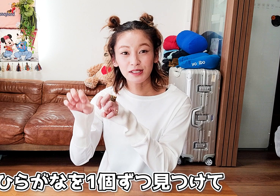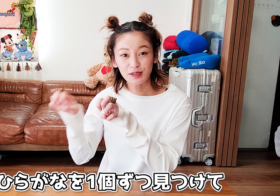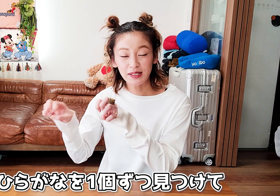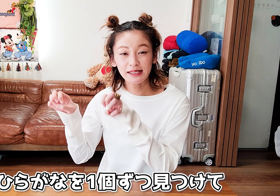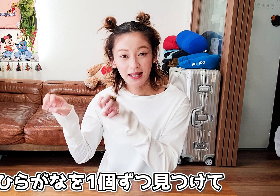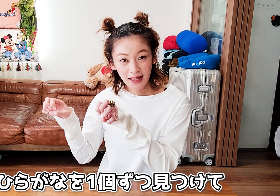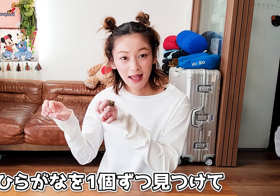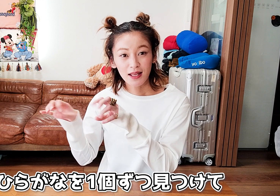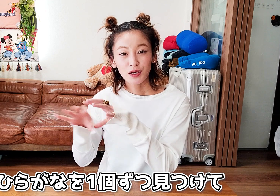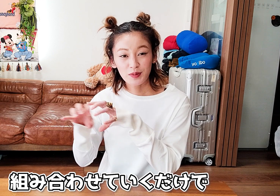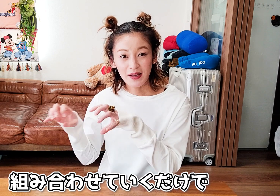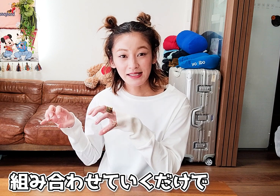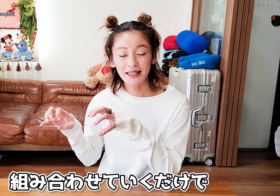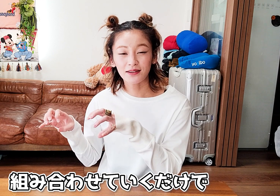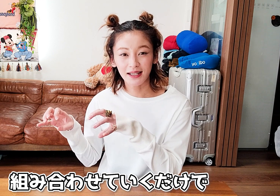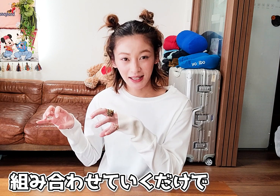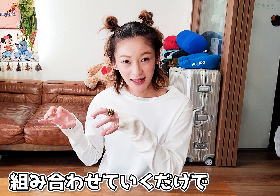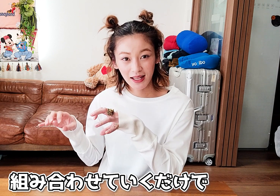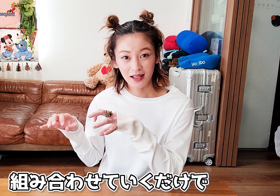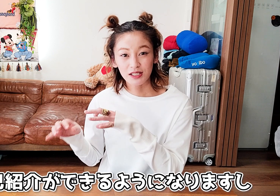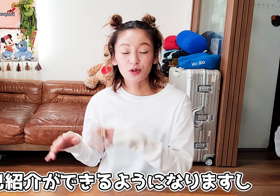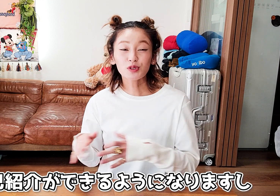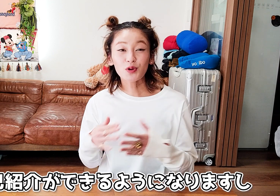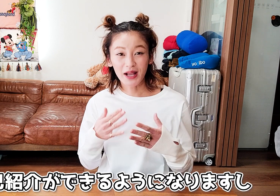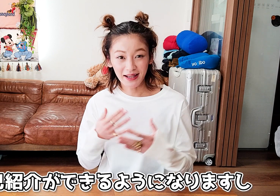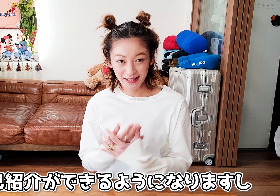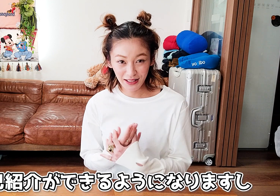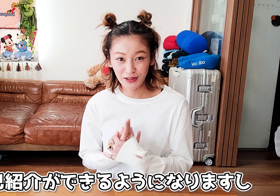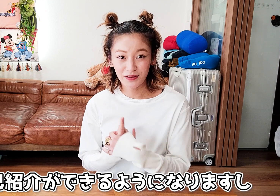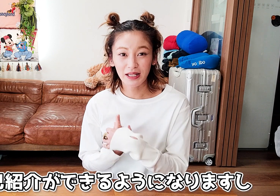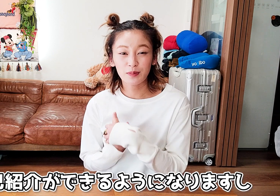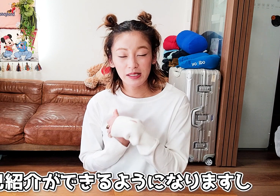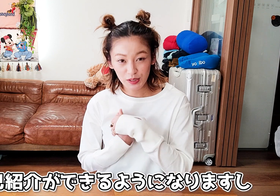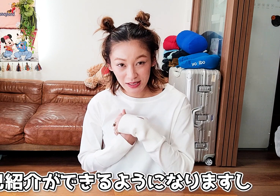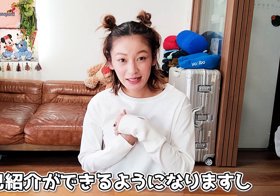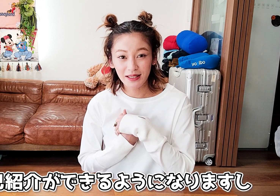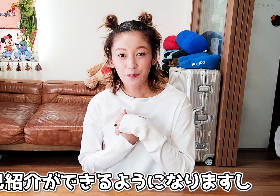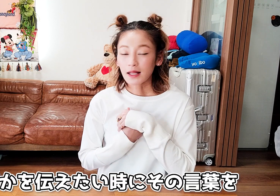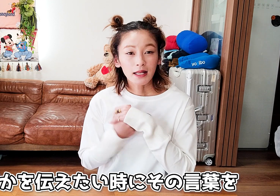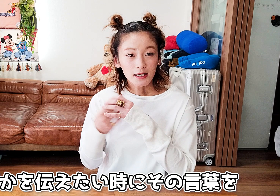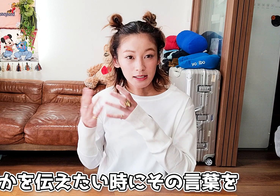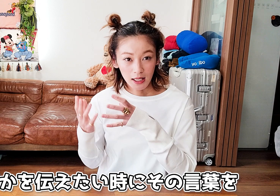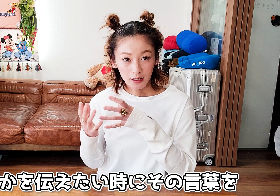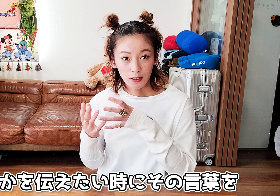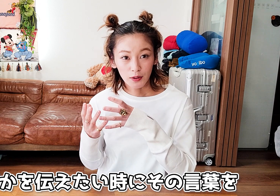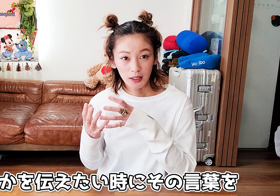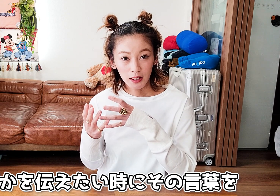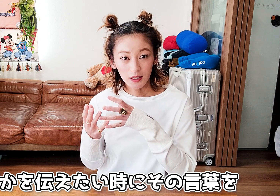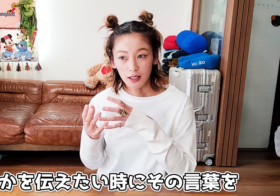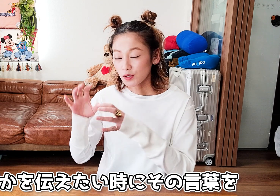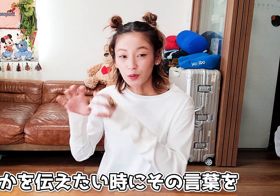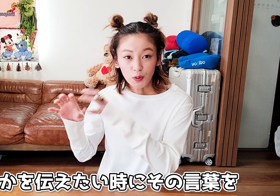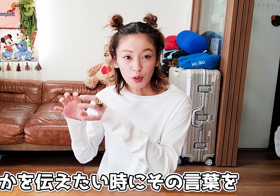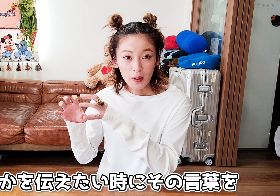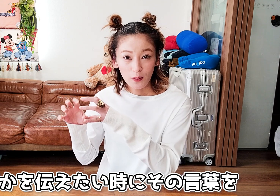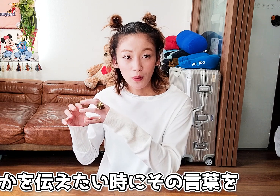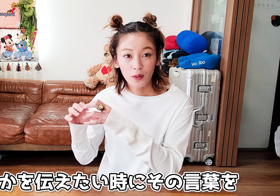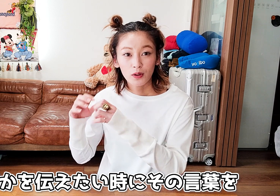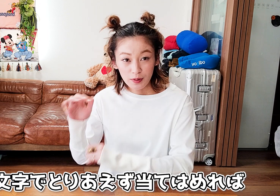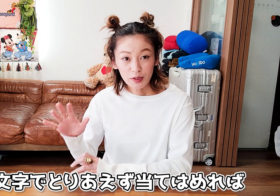つ見つけて組み合わせていくだけで自己紹介ができるようになりますし、何か伝えたい時にその言葉を指文字